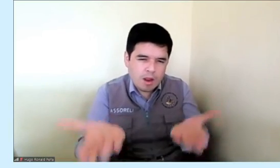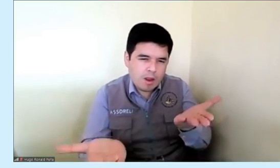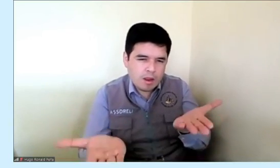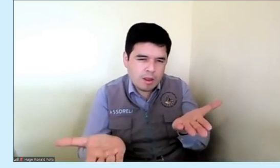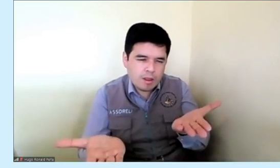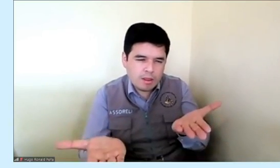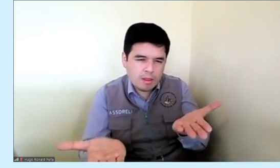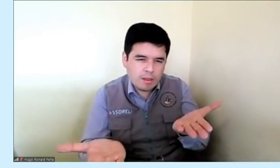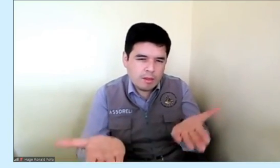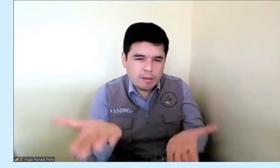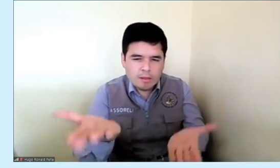¿Cuál?